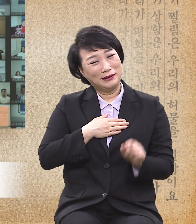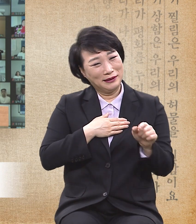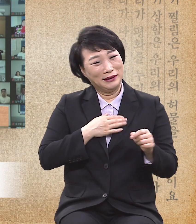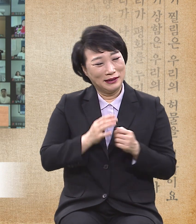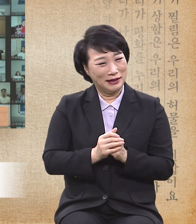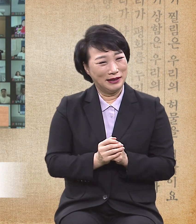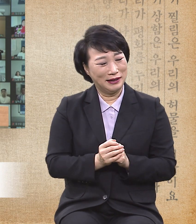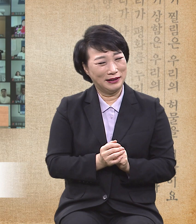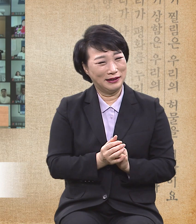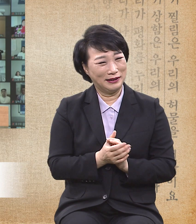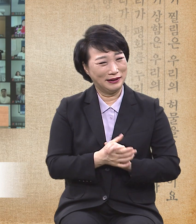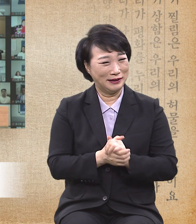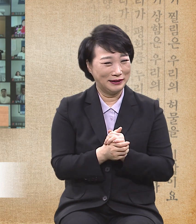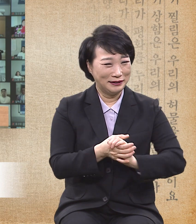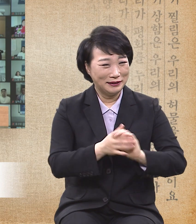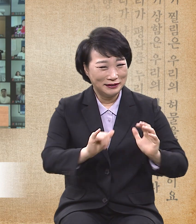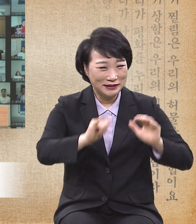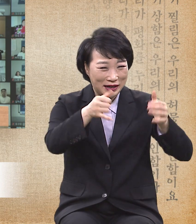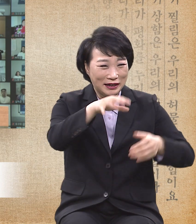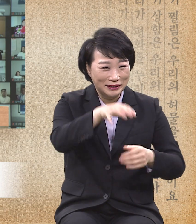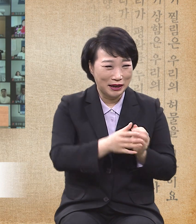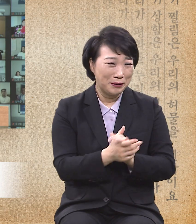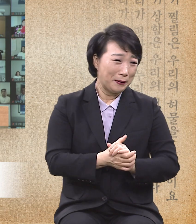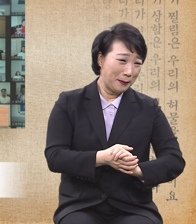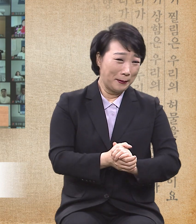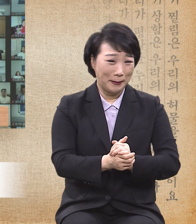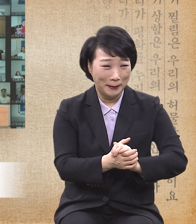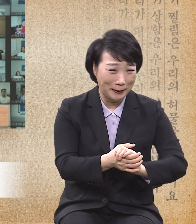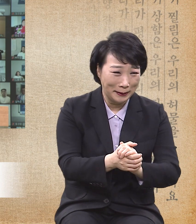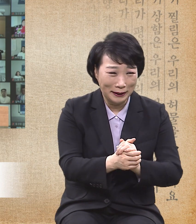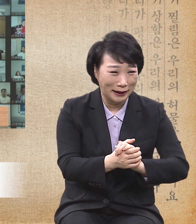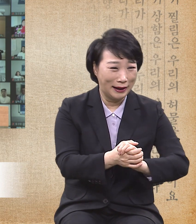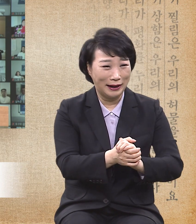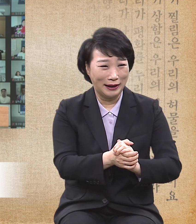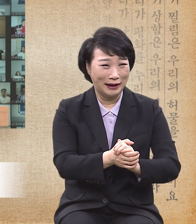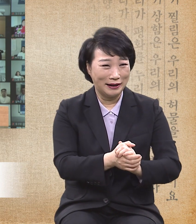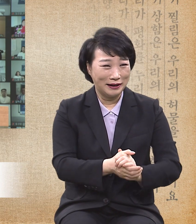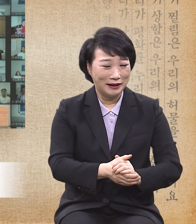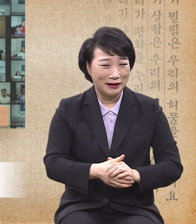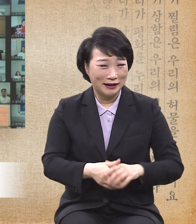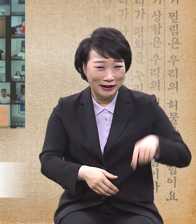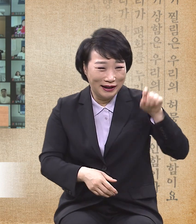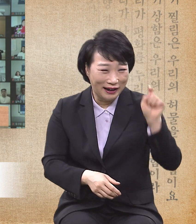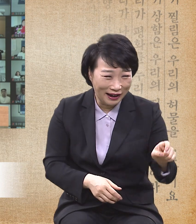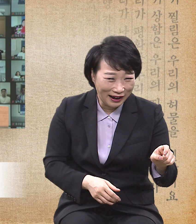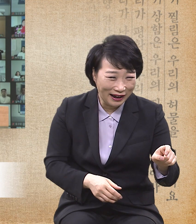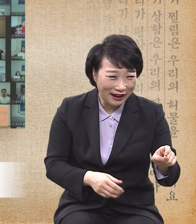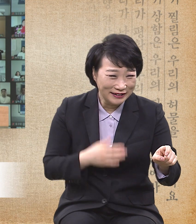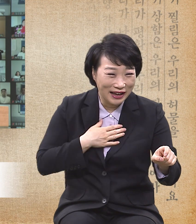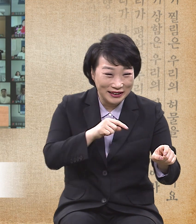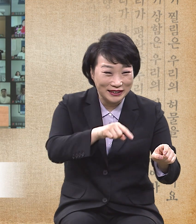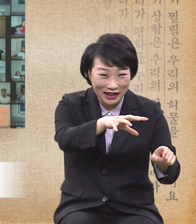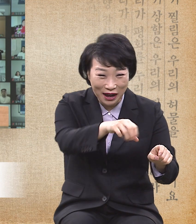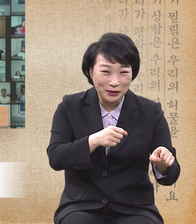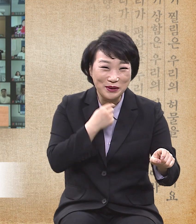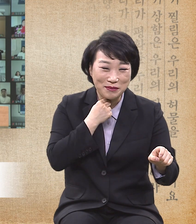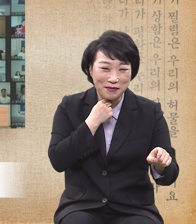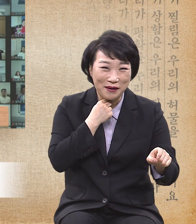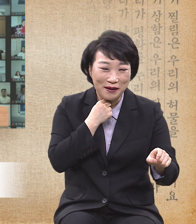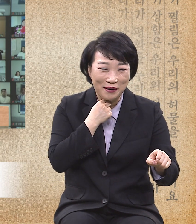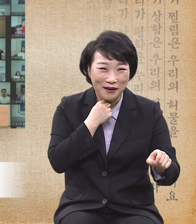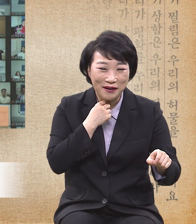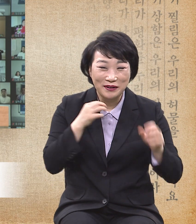아부하면서 세상에 정말로 우리는 발을 디뎌놓고 얻어보고자